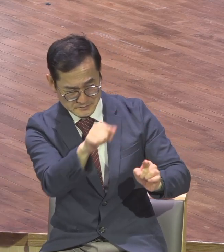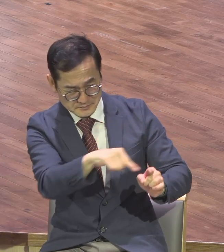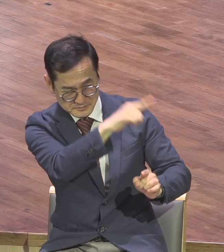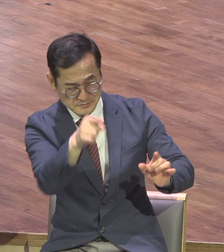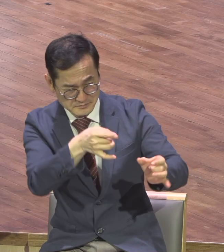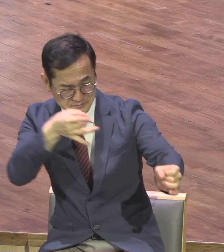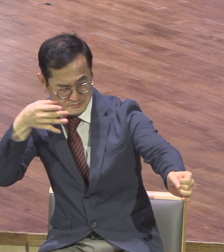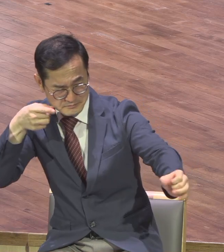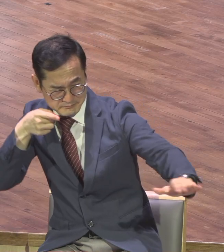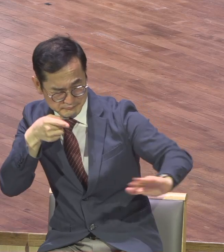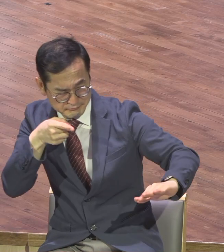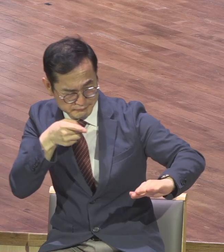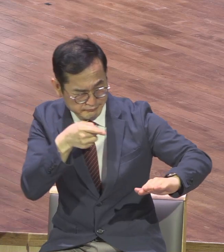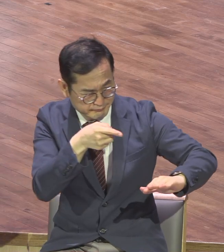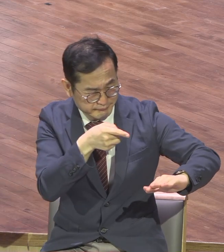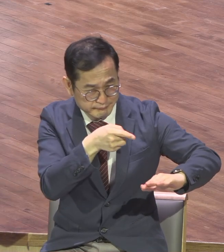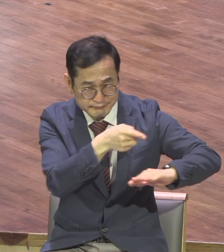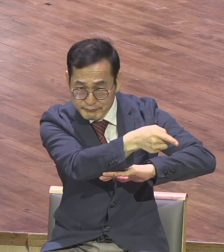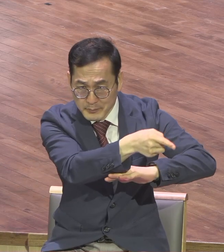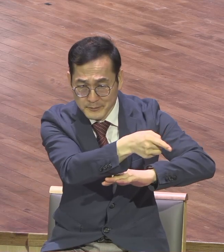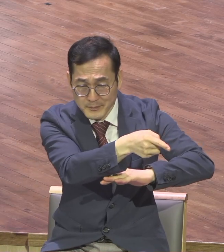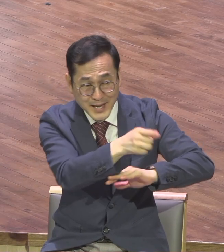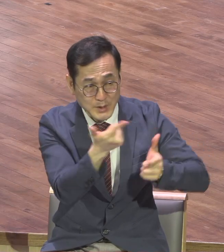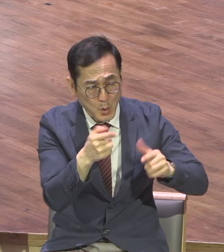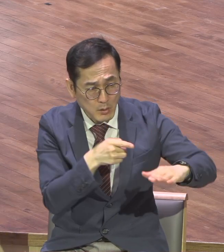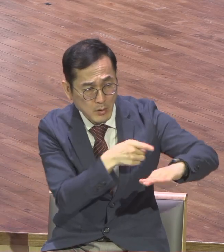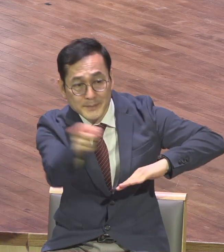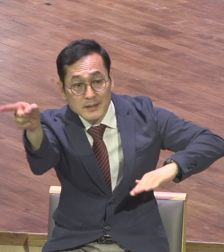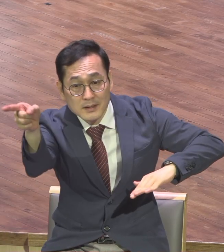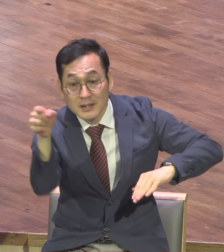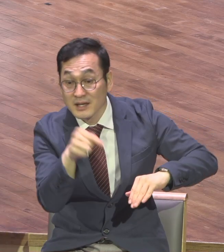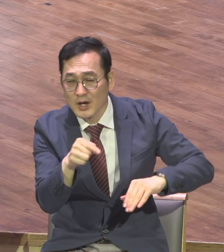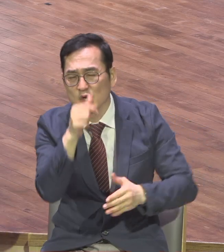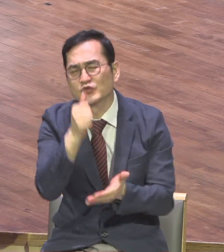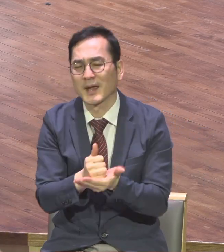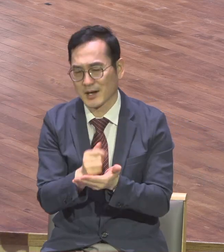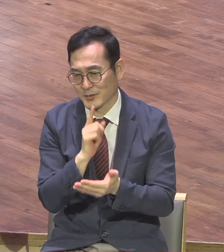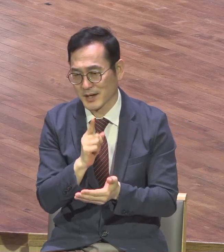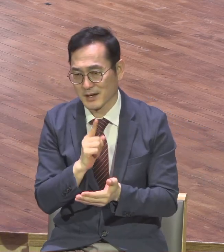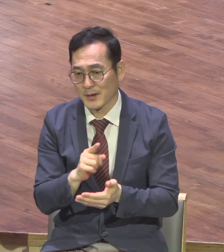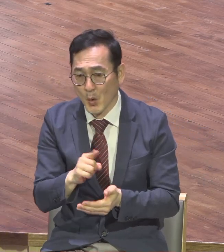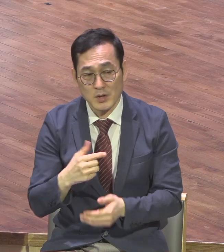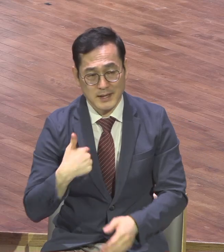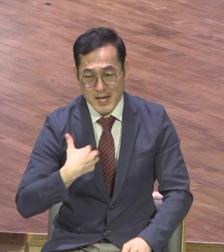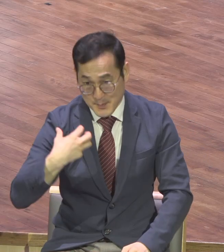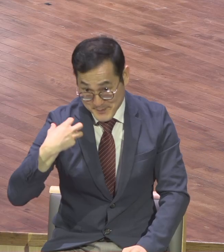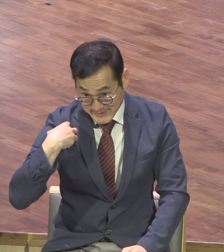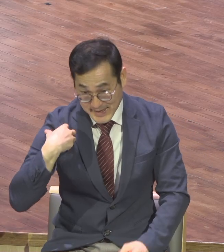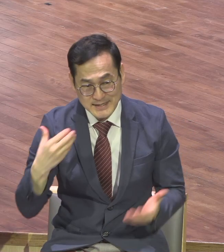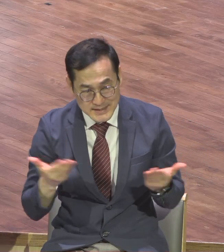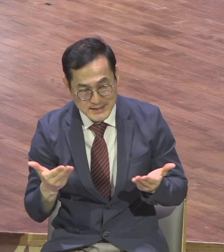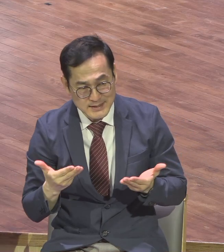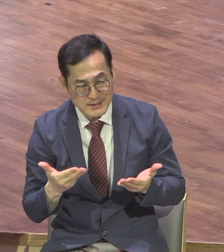가장 빗나갔다 이런 뜻이에요. 이 죄란 말. 그래서 해야 될 일을 하지 않고